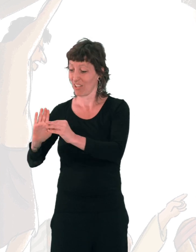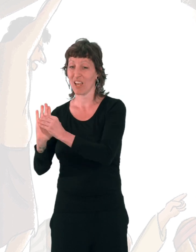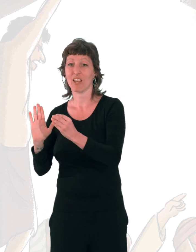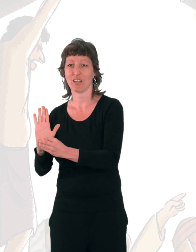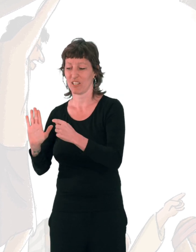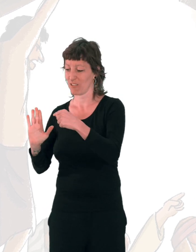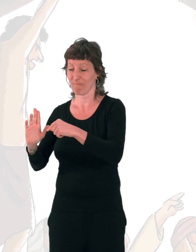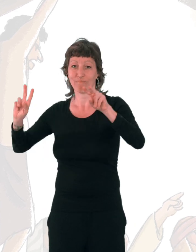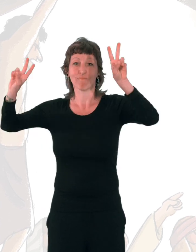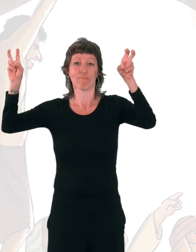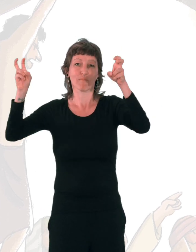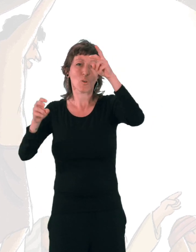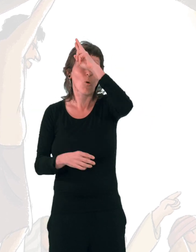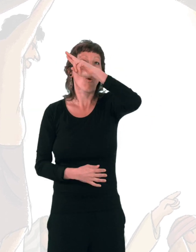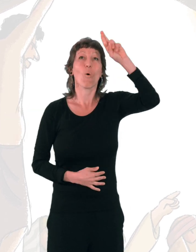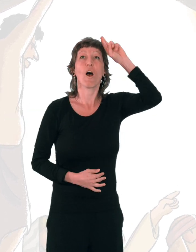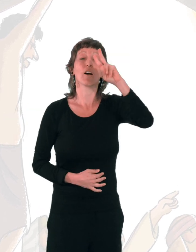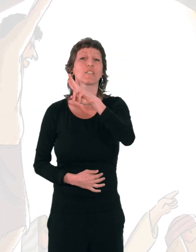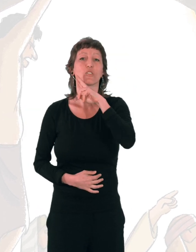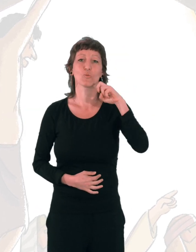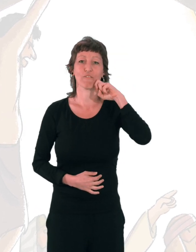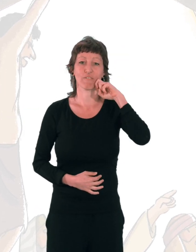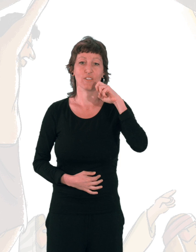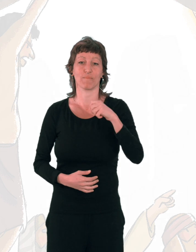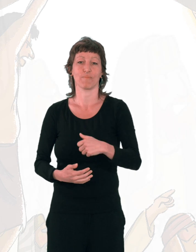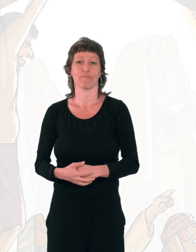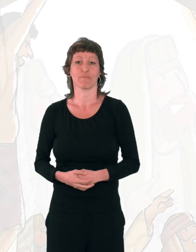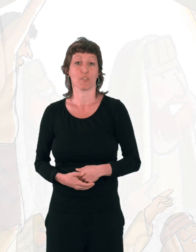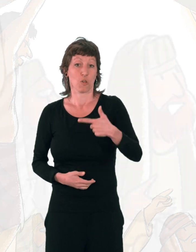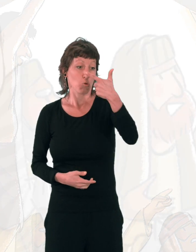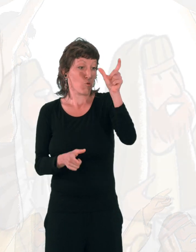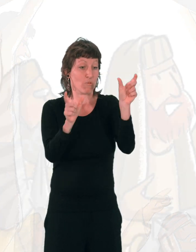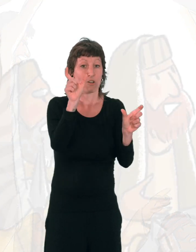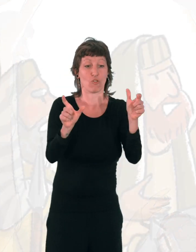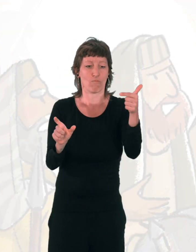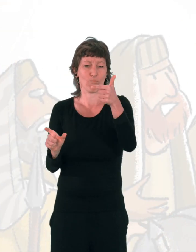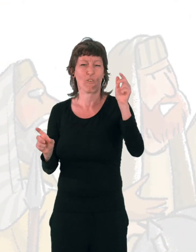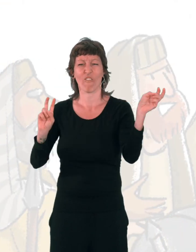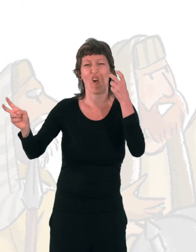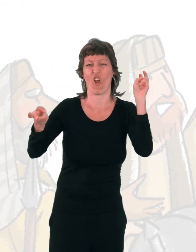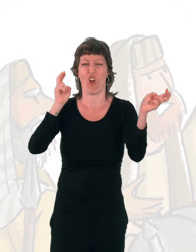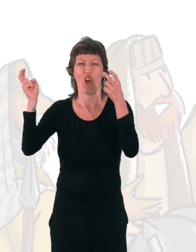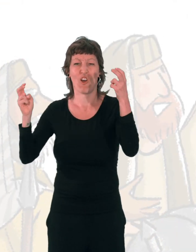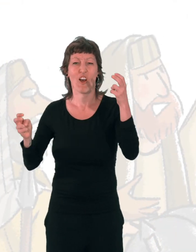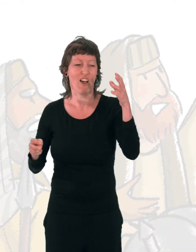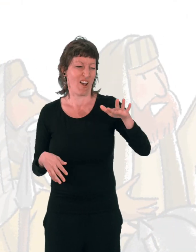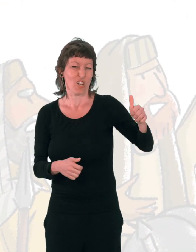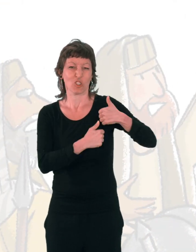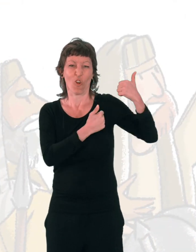Dessus, on a écrit « Le roi des Juifs ». Les soldats clouent aussi 2 bandits sur des